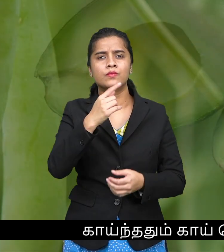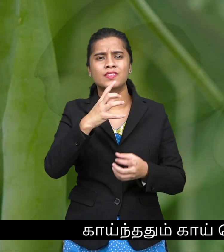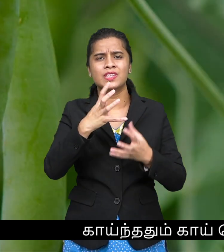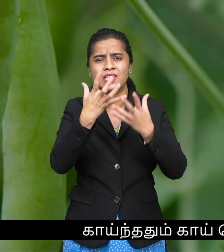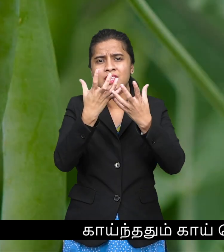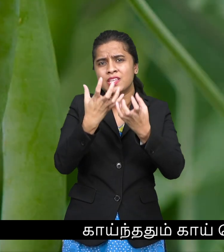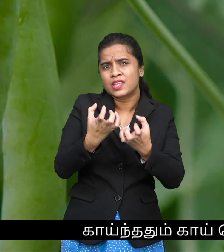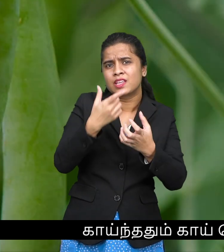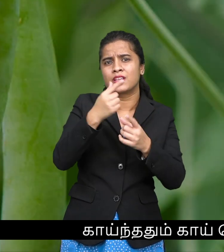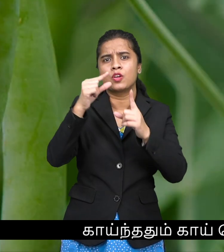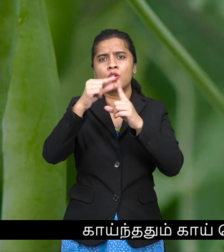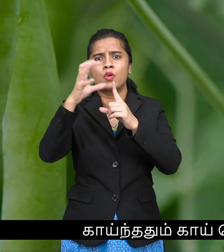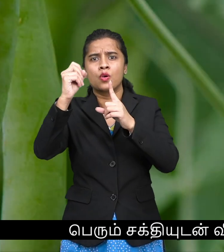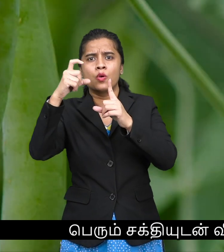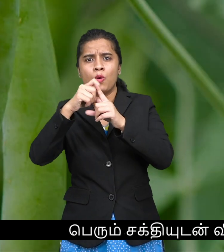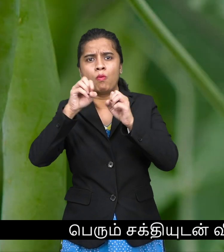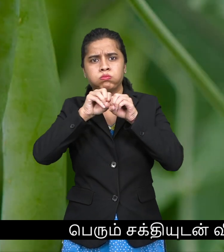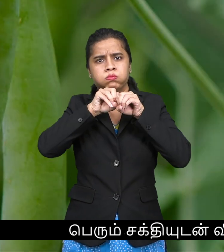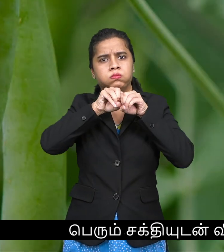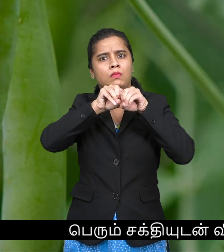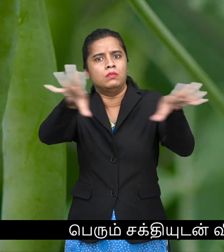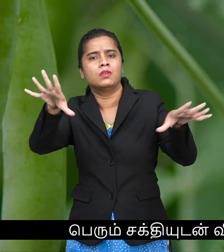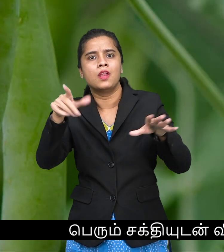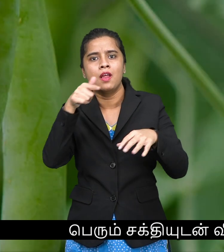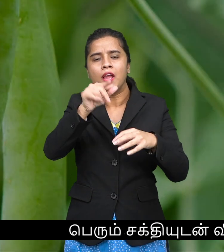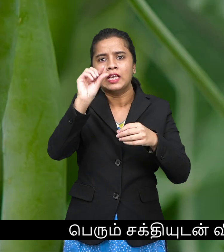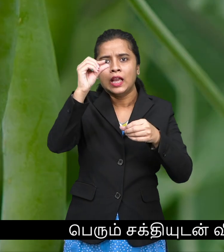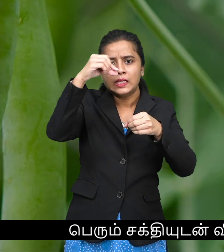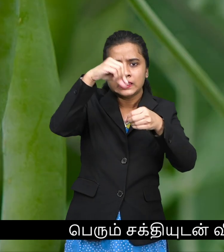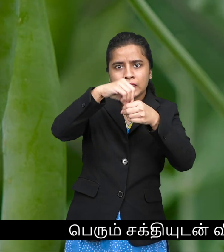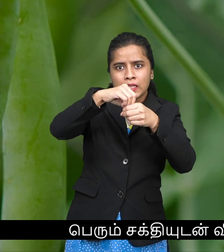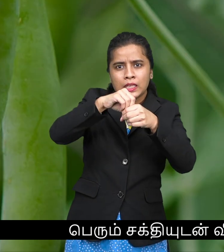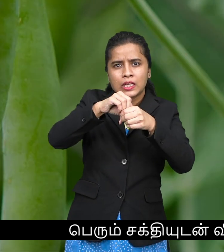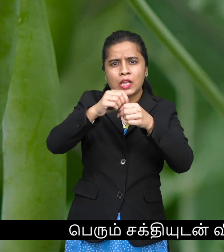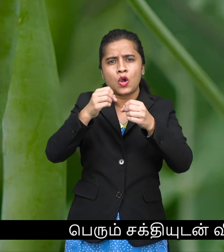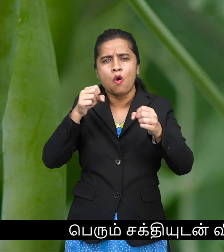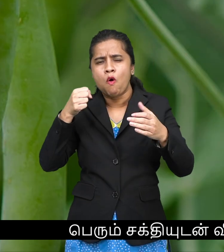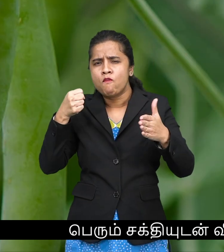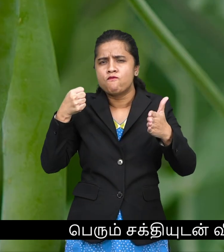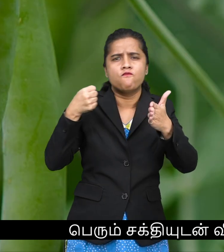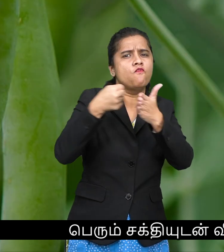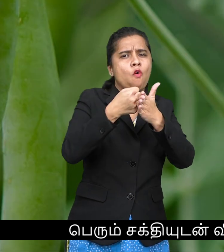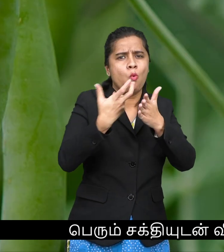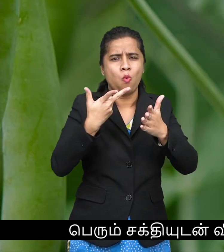காய்ந்ததும் காய் வெடித்து சுற்றுப்புறத்தில் பெரும் சக்தியுடன் விதைகளை வெளியிடுகிறது.